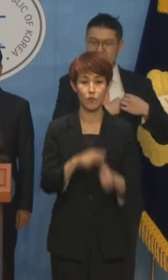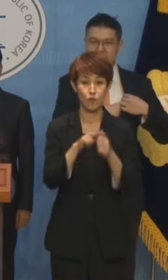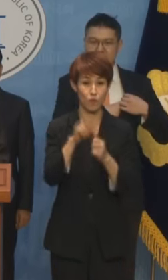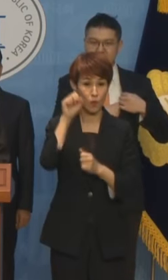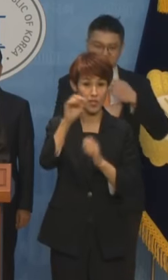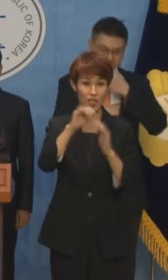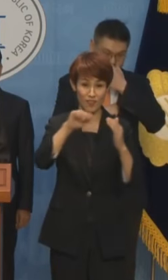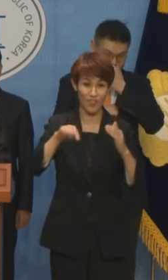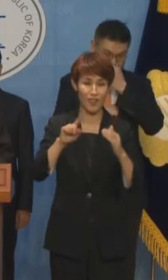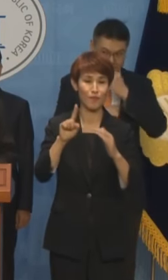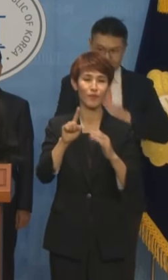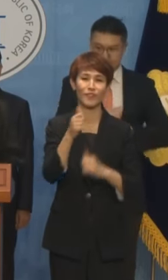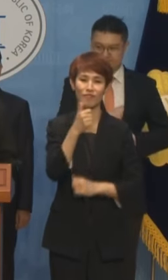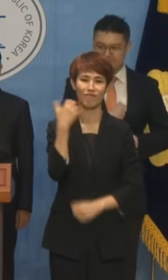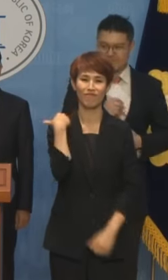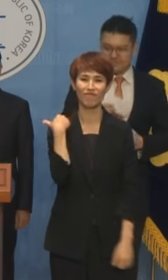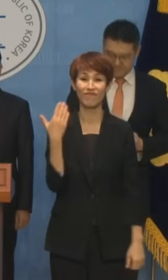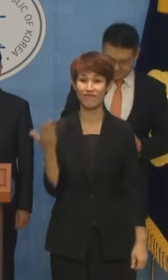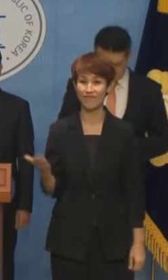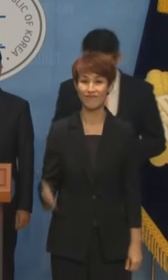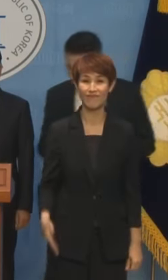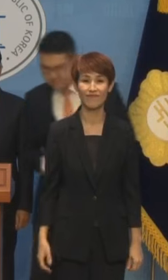중에서 한 분이 해주시겠습니다.